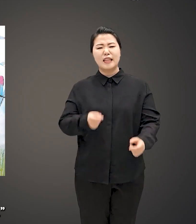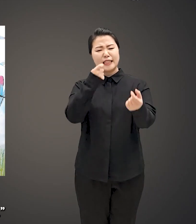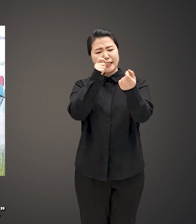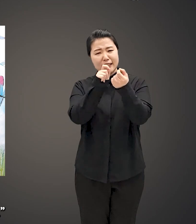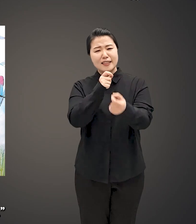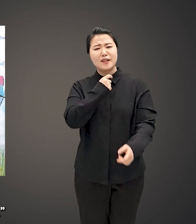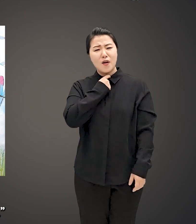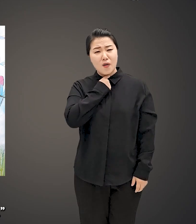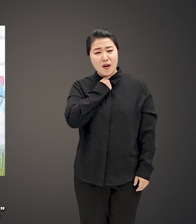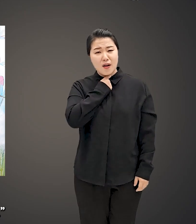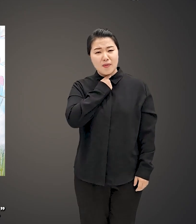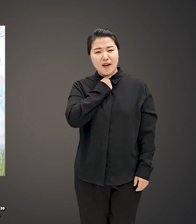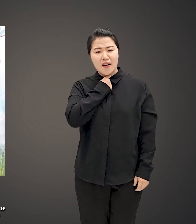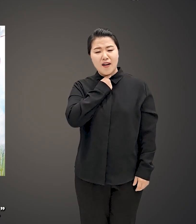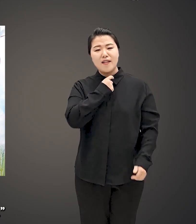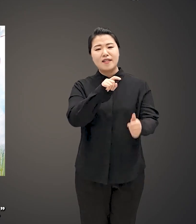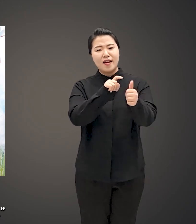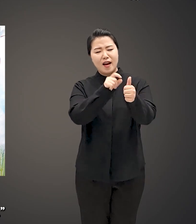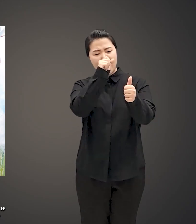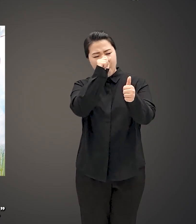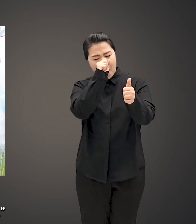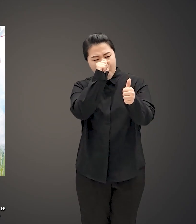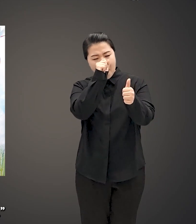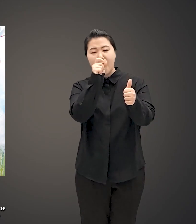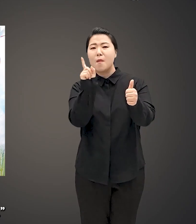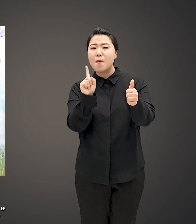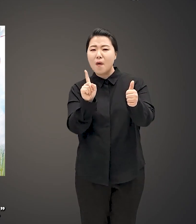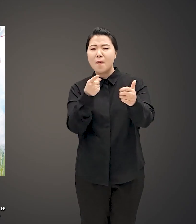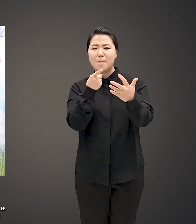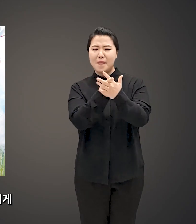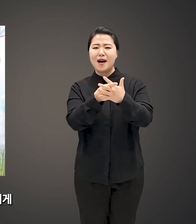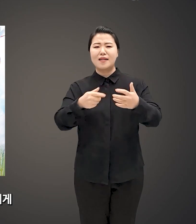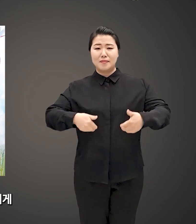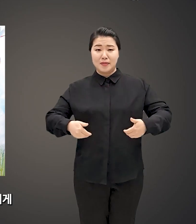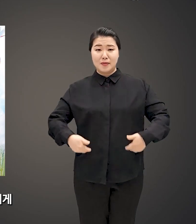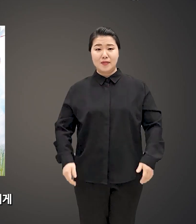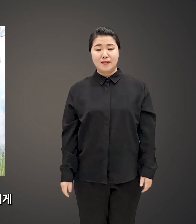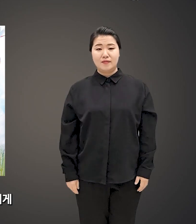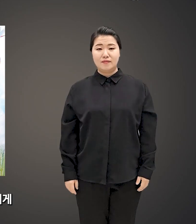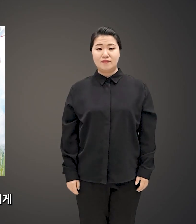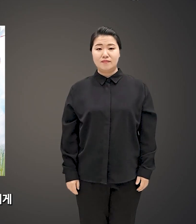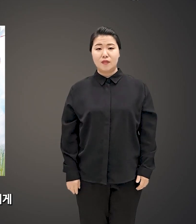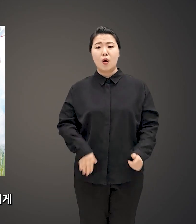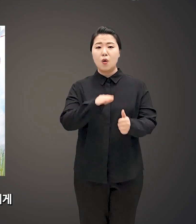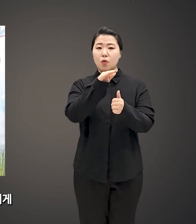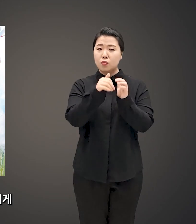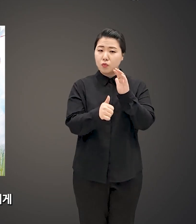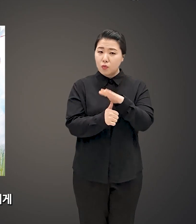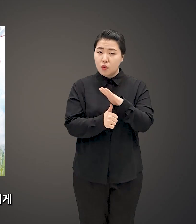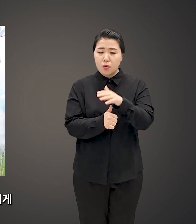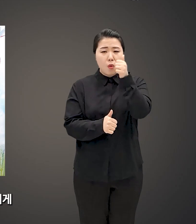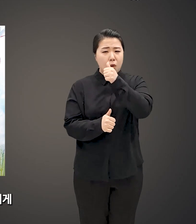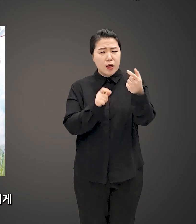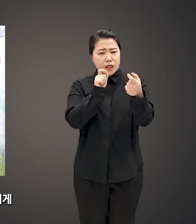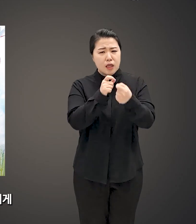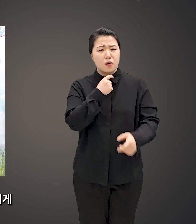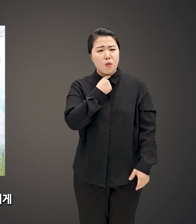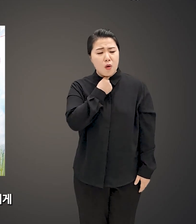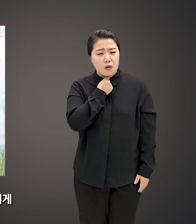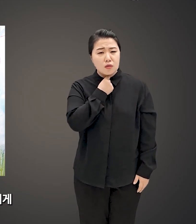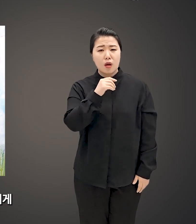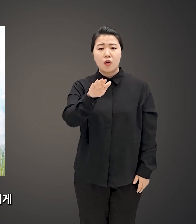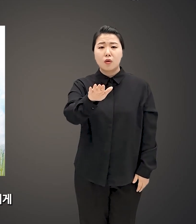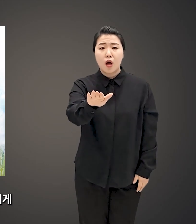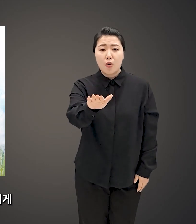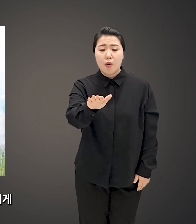누군가 친해지려면 상대방이 뭘 좋아하는지 알아야 해. 소년은 고양이와 친해지고 싶지만